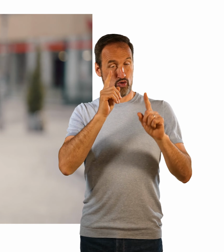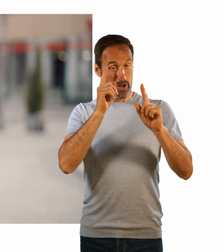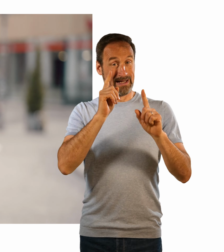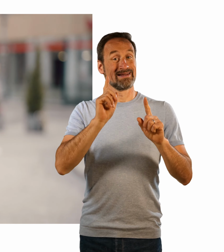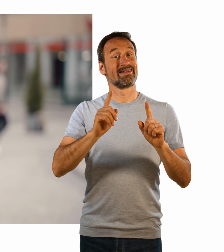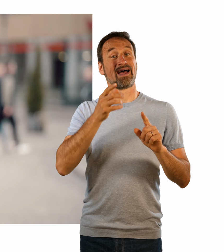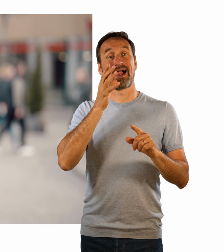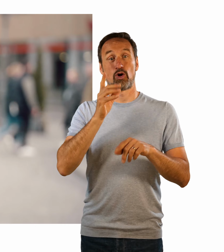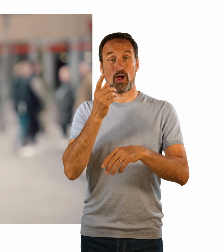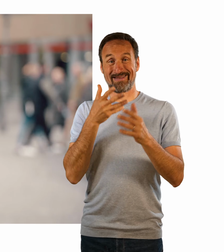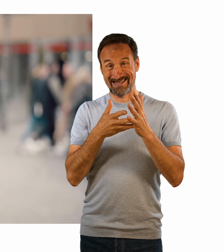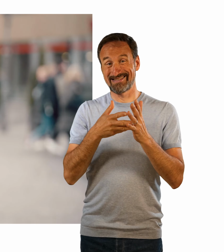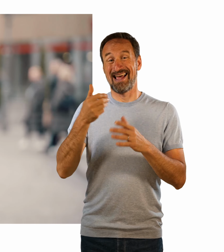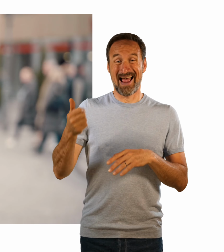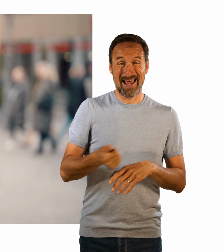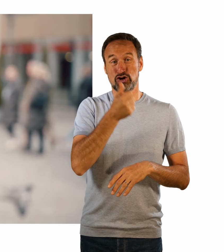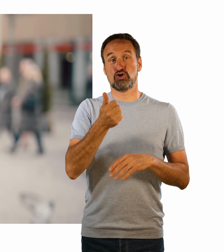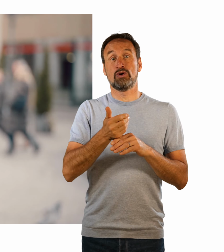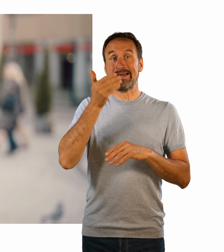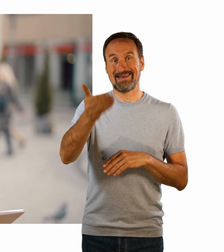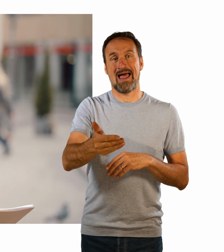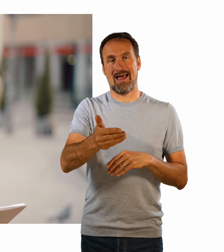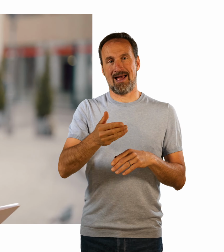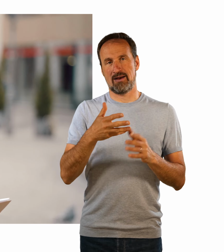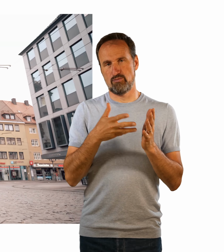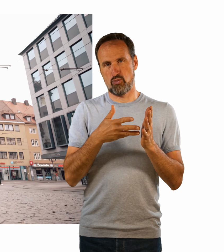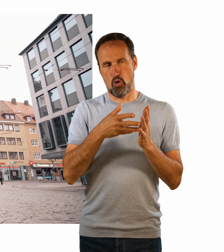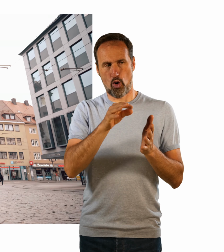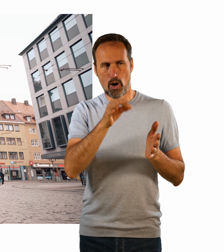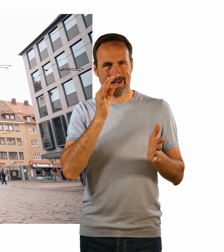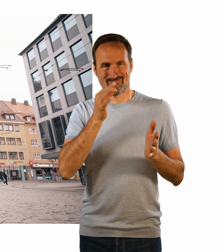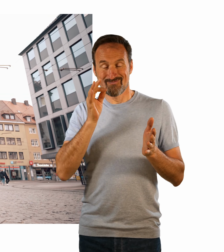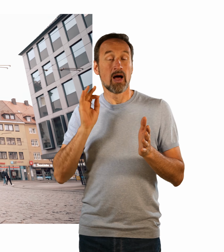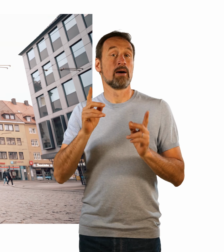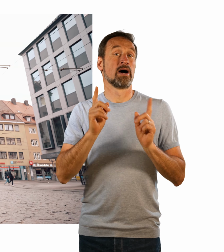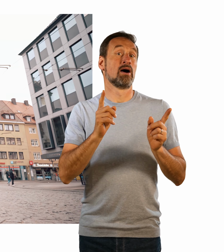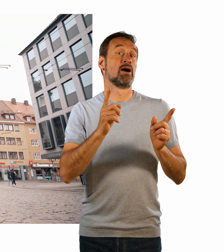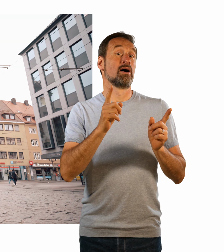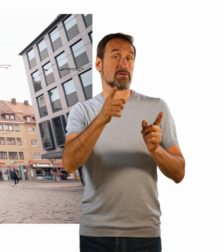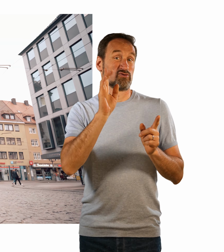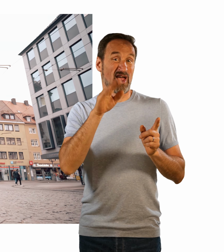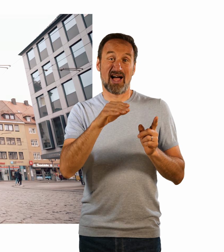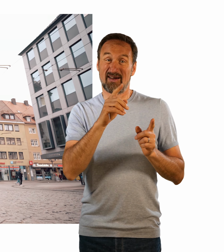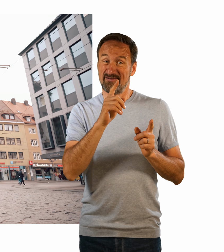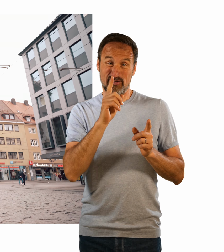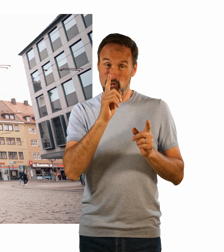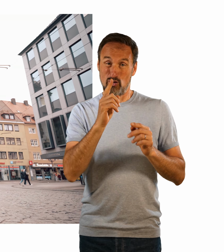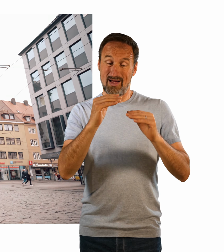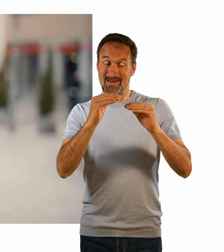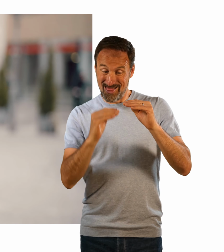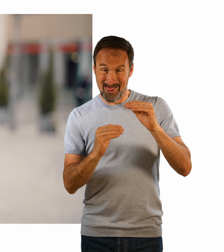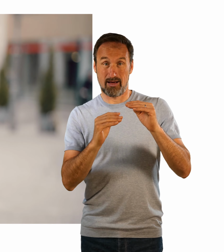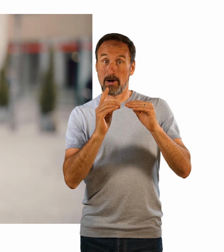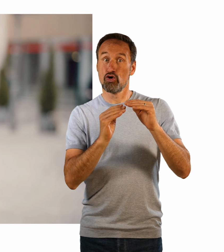0,1 Promille abweichen, aber nur nach unten. Deine Aufklärungsarbeit, um zu zeigen, dass selbst diese